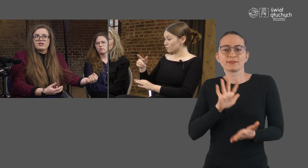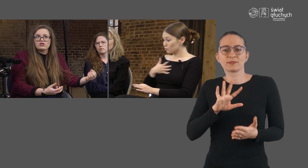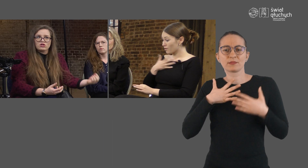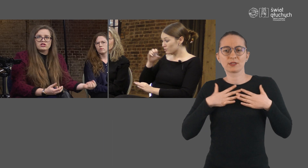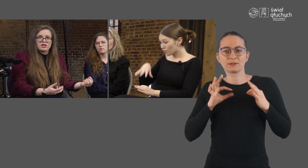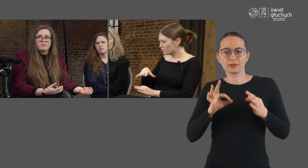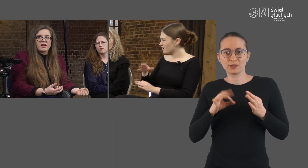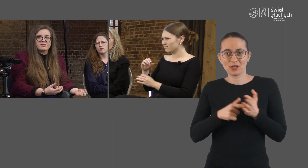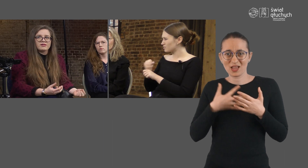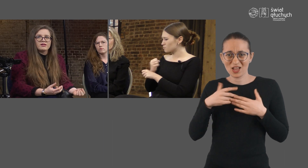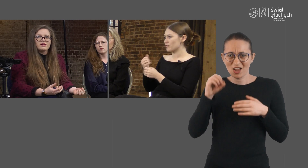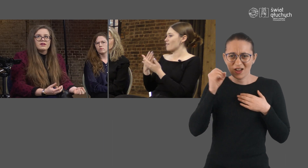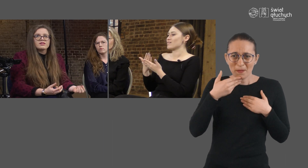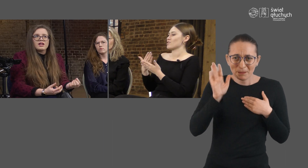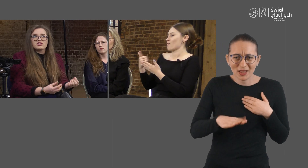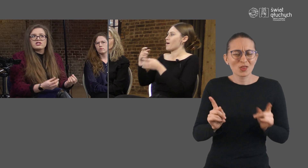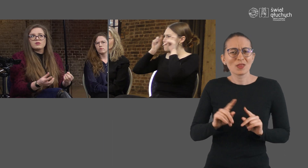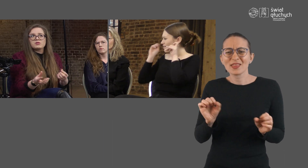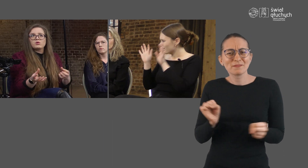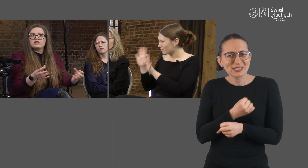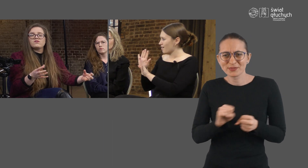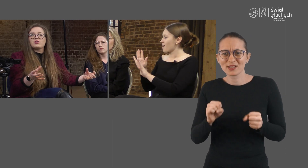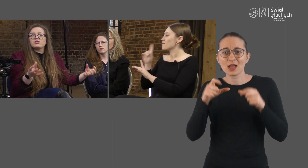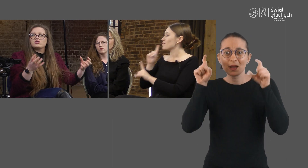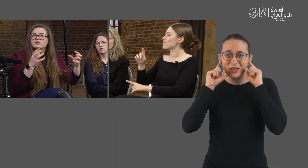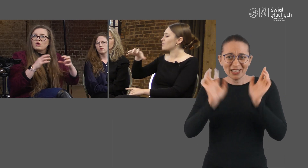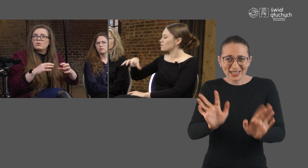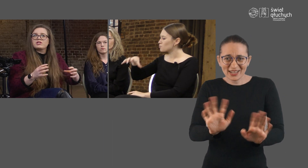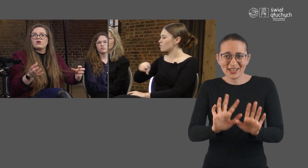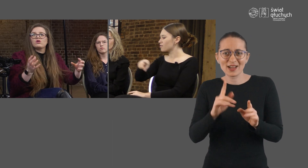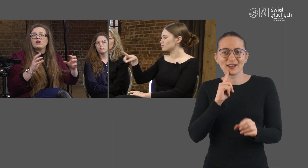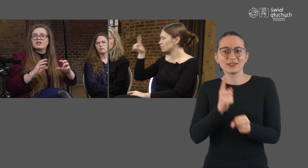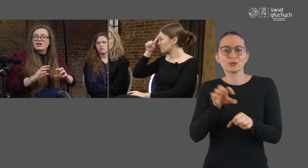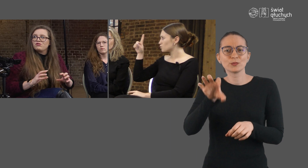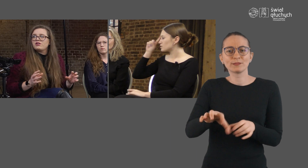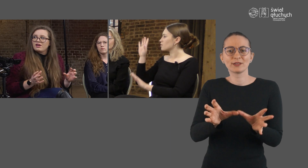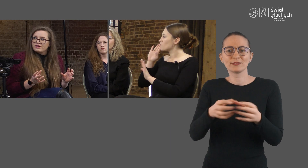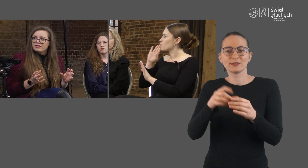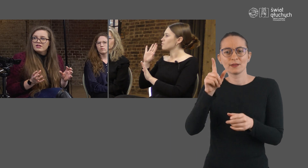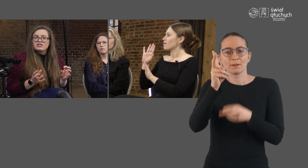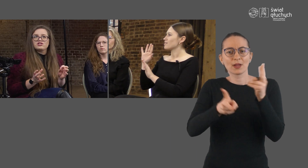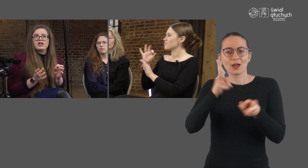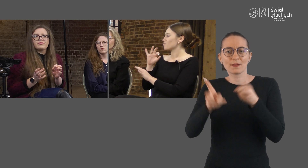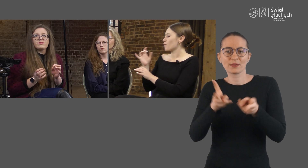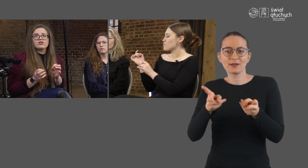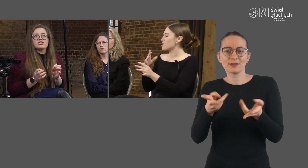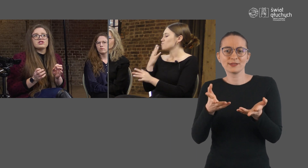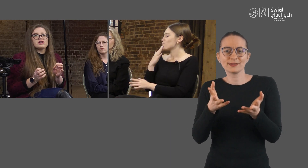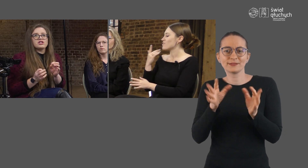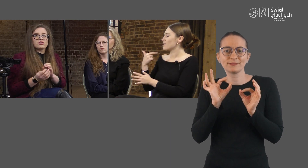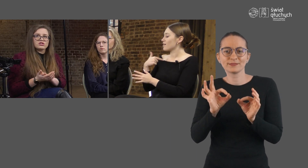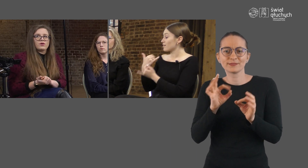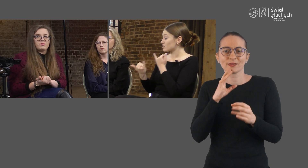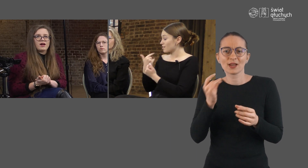tylko dlatego, że nosisz aparaty. Tyle, że czasami społeczeństwo jakby narzucało mi taką rolę takiej ofiary,